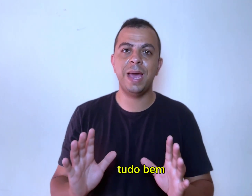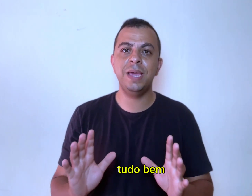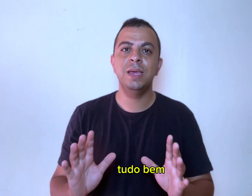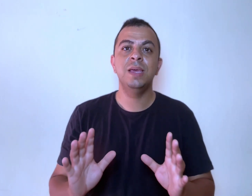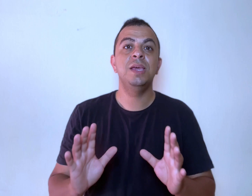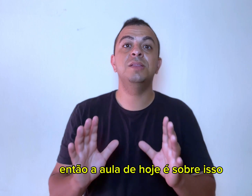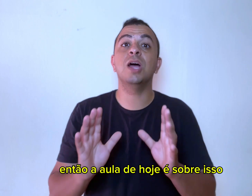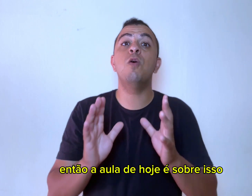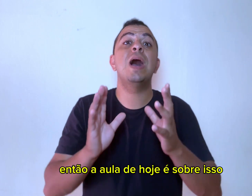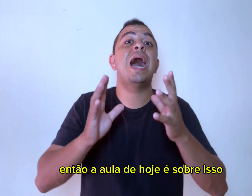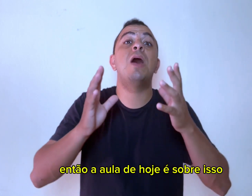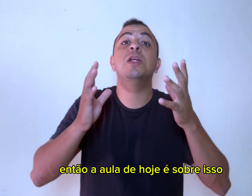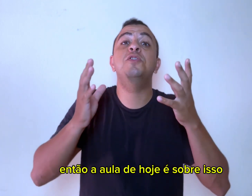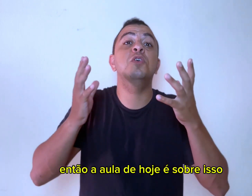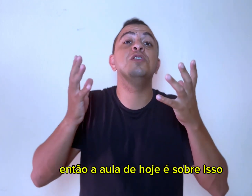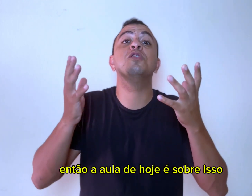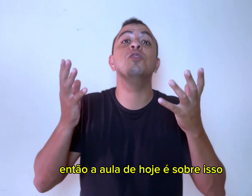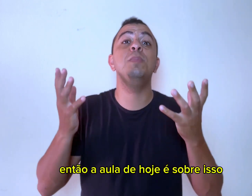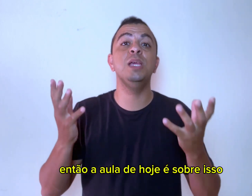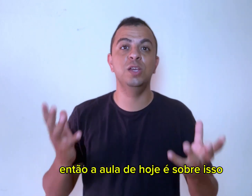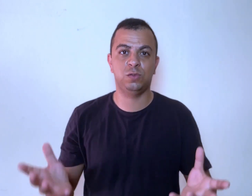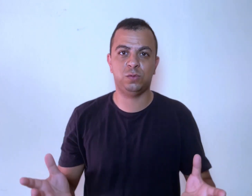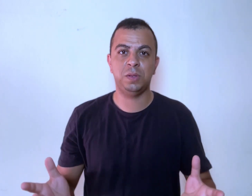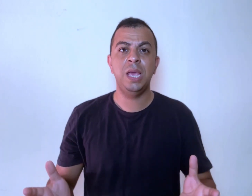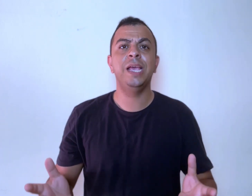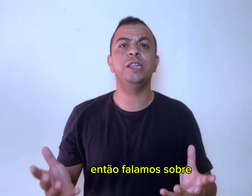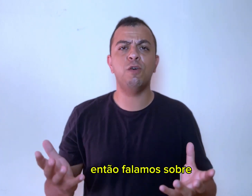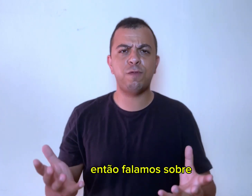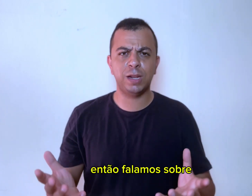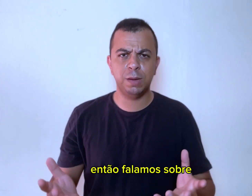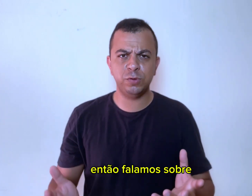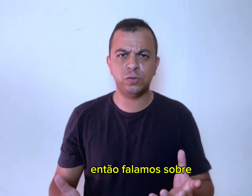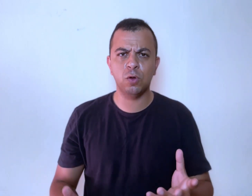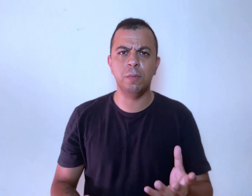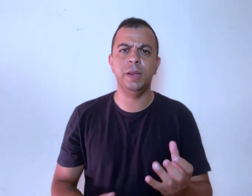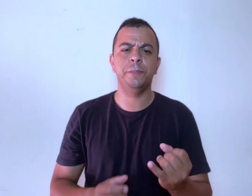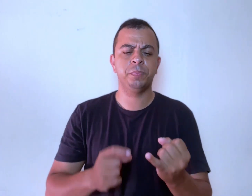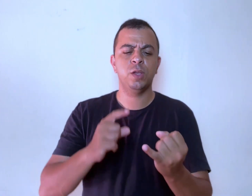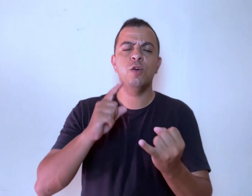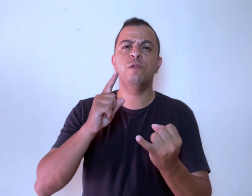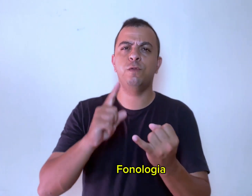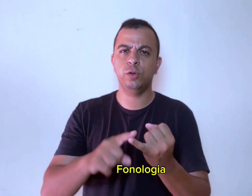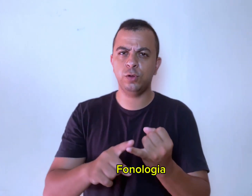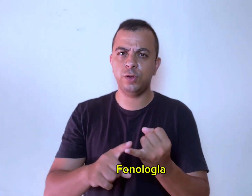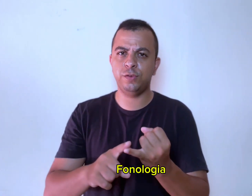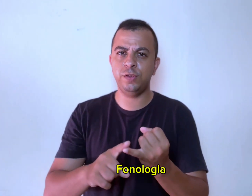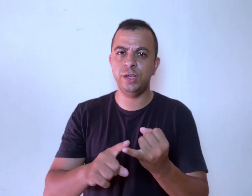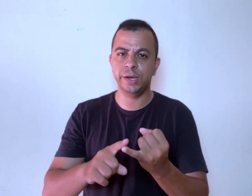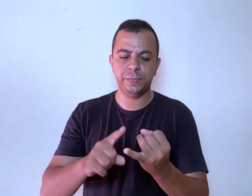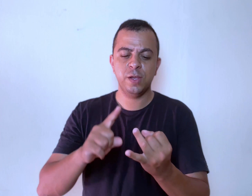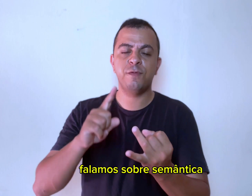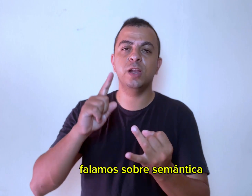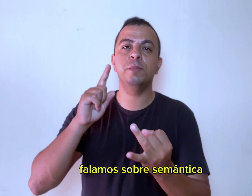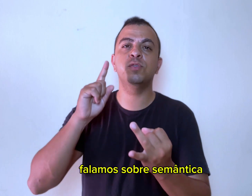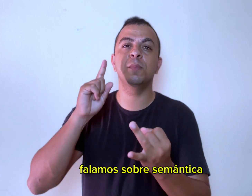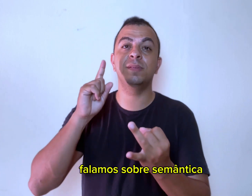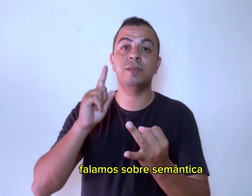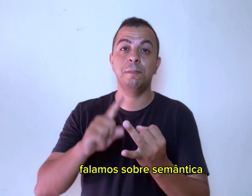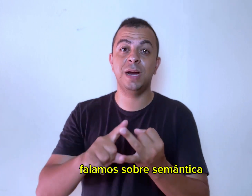bem? Então, a aula de hoje é sobre isso. Então, falamos sobre fonologia, falamos sobre